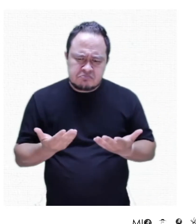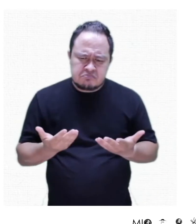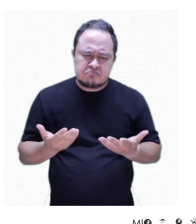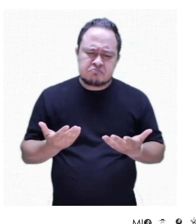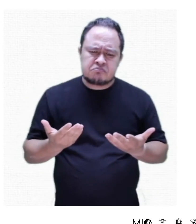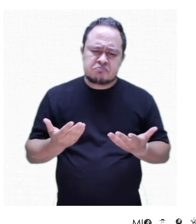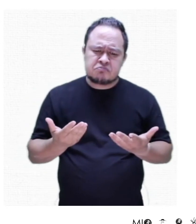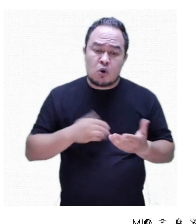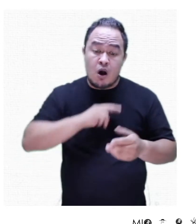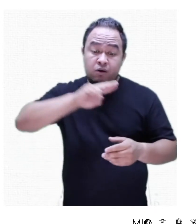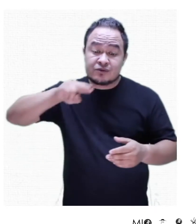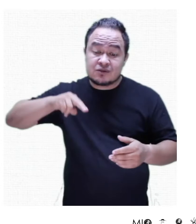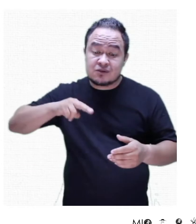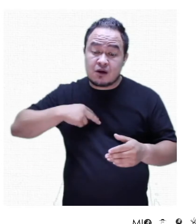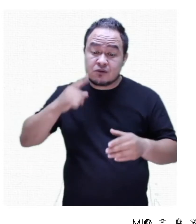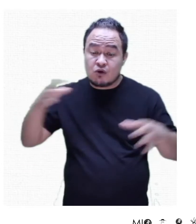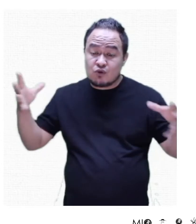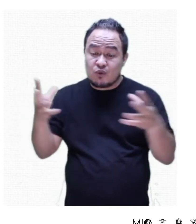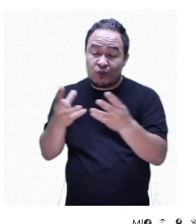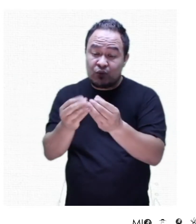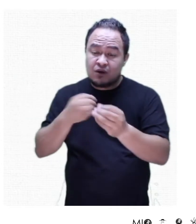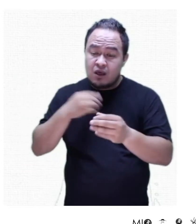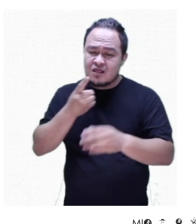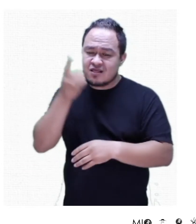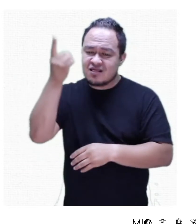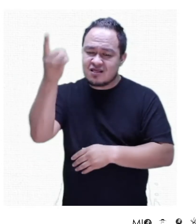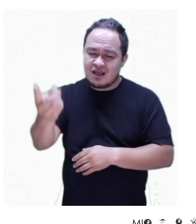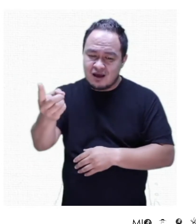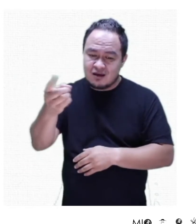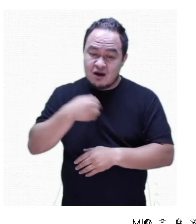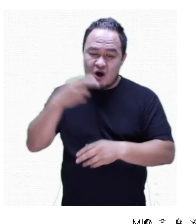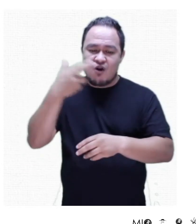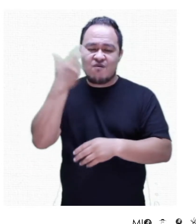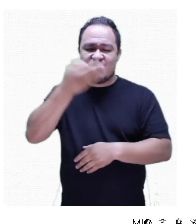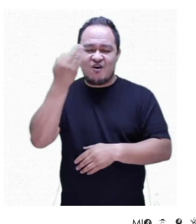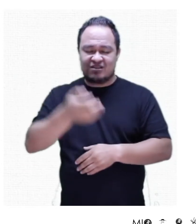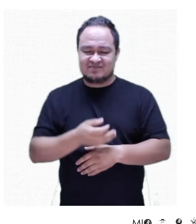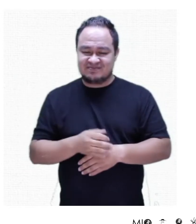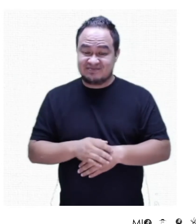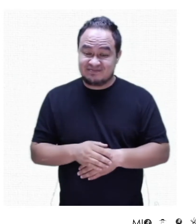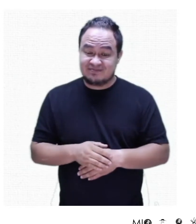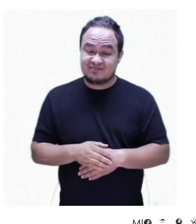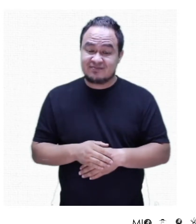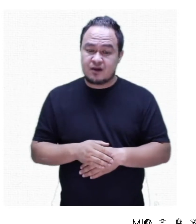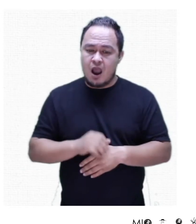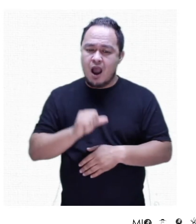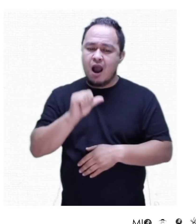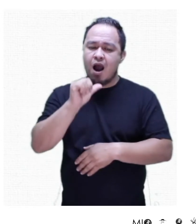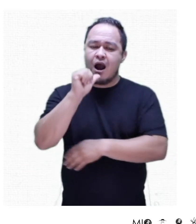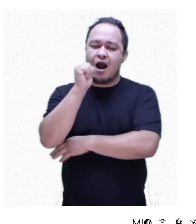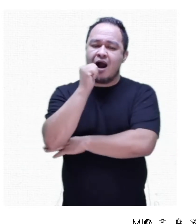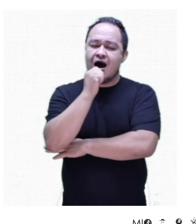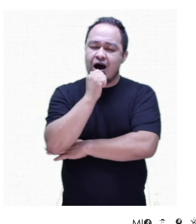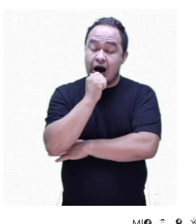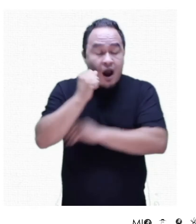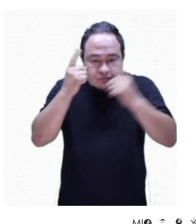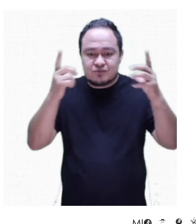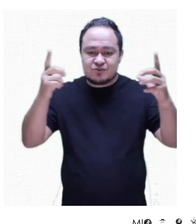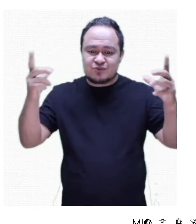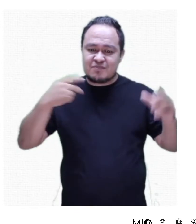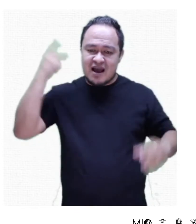pasmado. «Nosotras somos las rosas», dijeron las rosas.